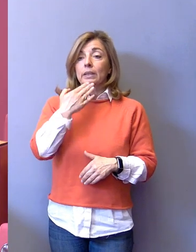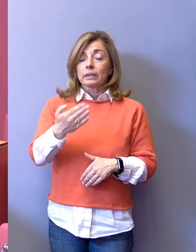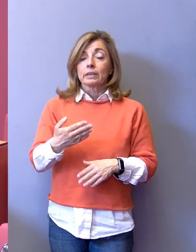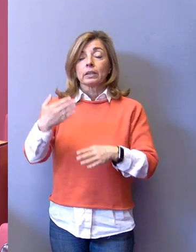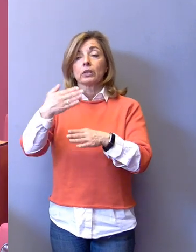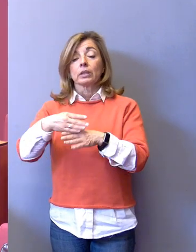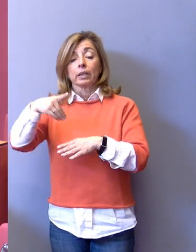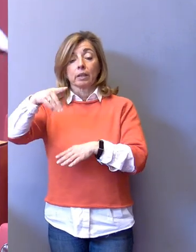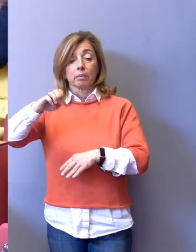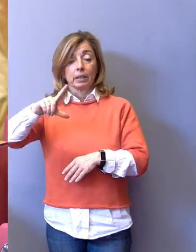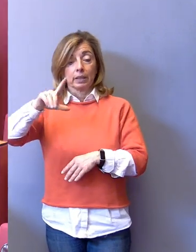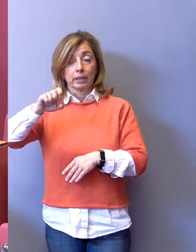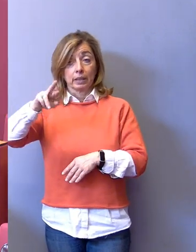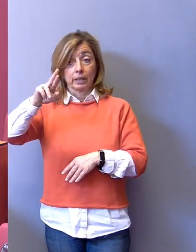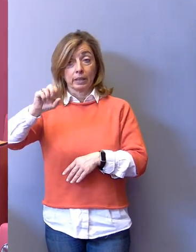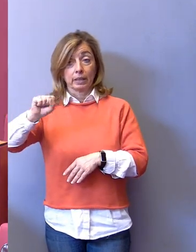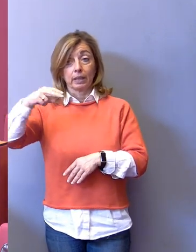Pellerano ci replica